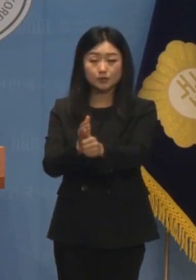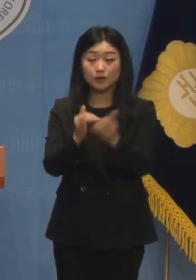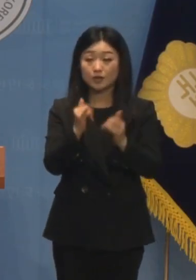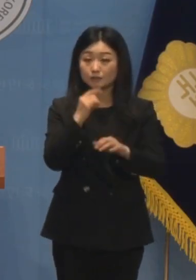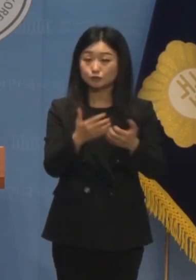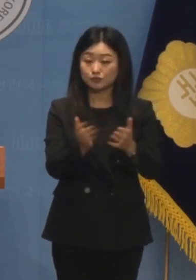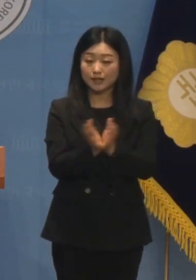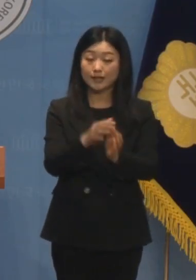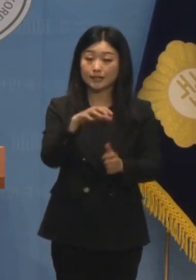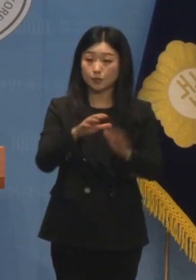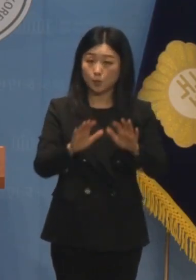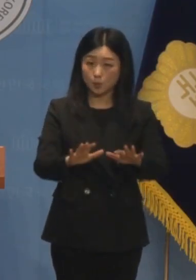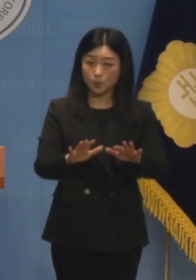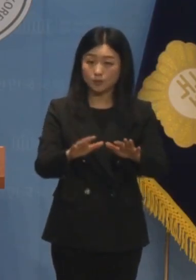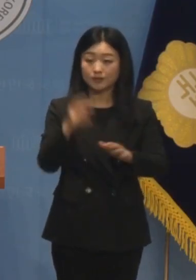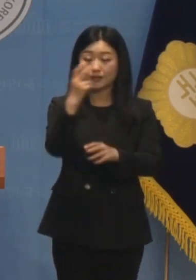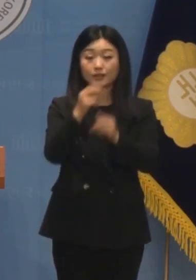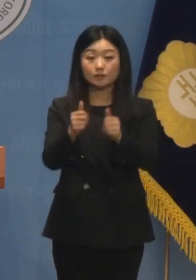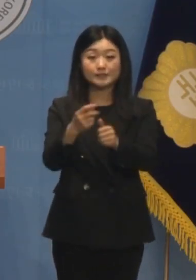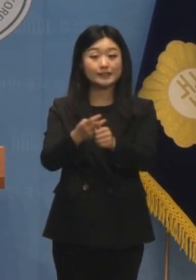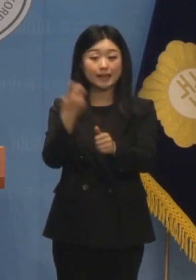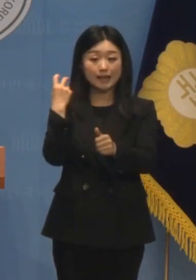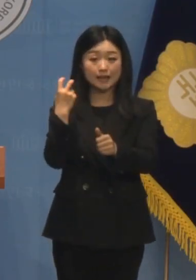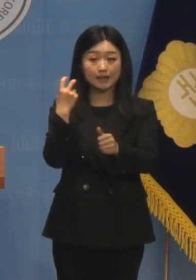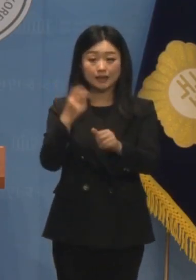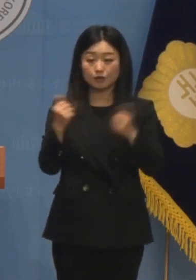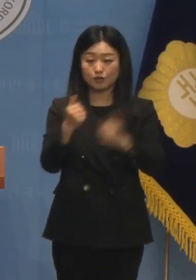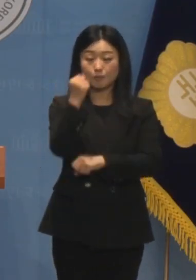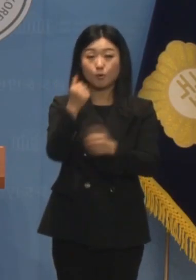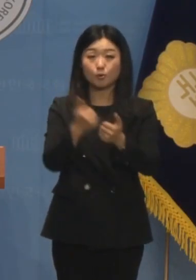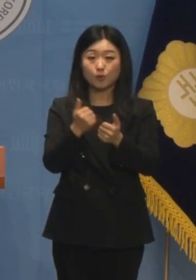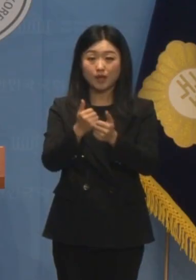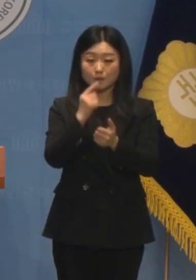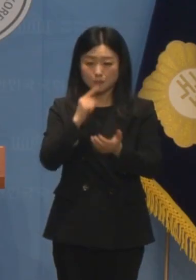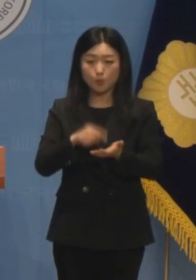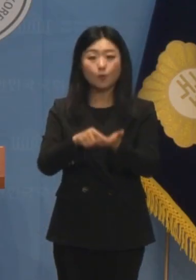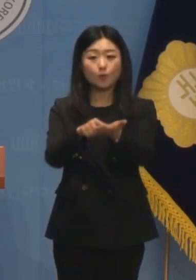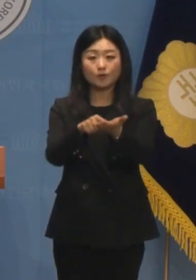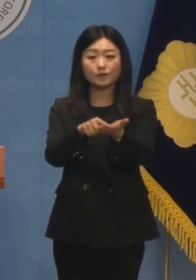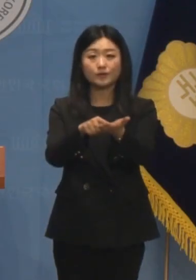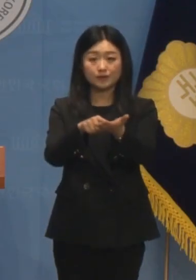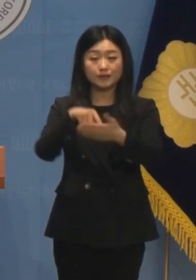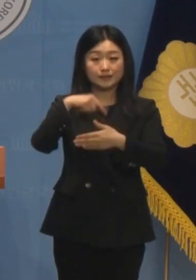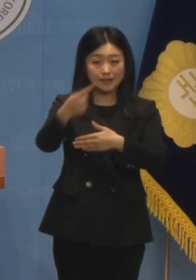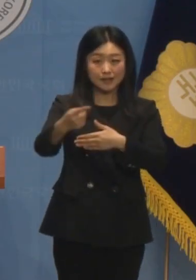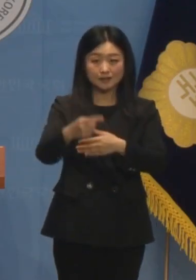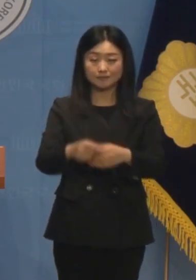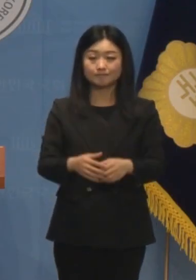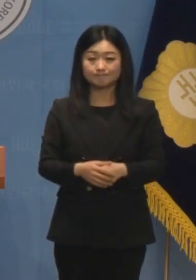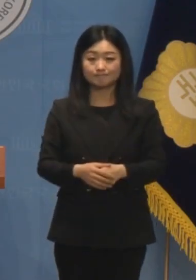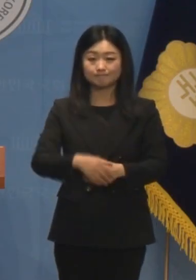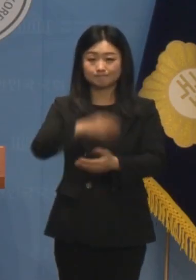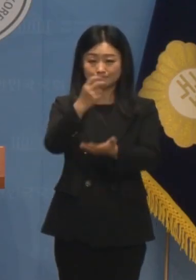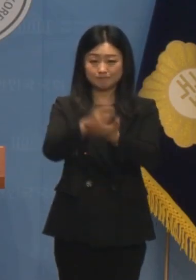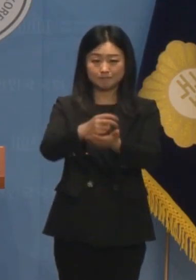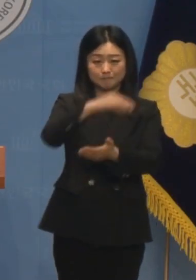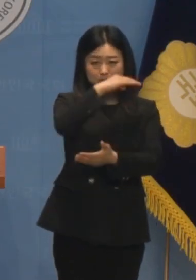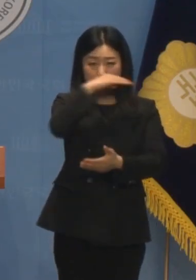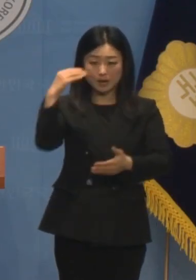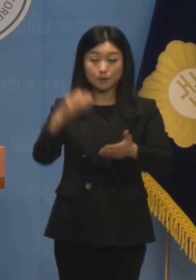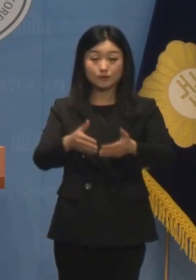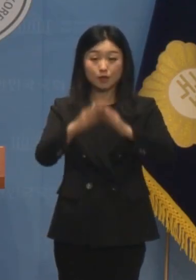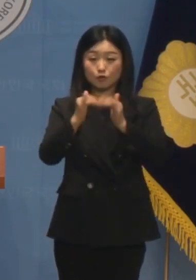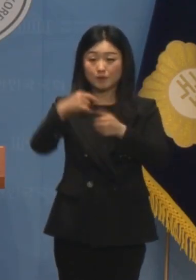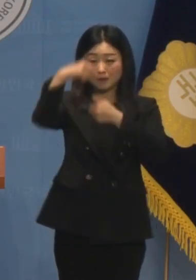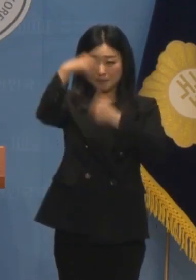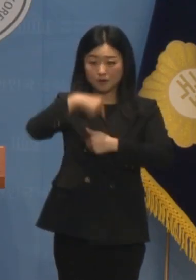더불어민주당은 오늘 검사 탄핵안의 국회 본회의 보고를 시작으로 사법정의를 바로 세우라는